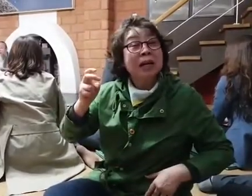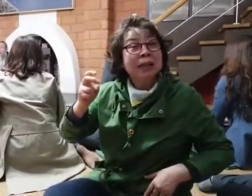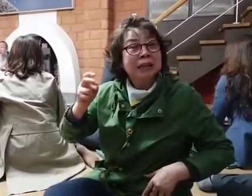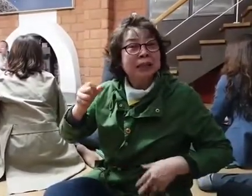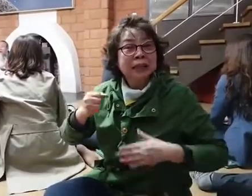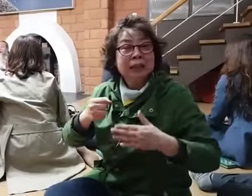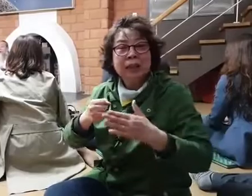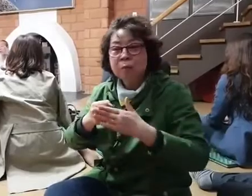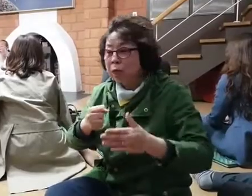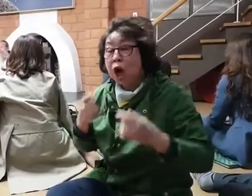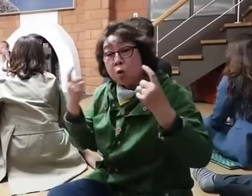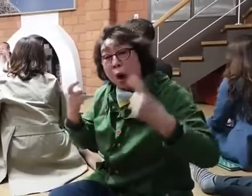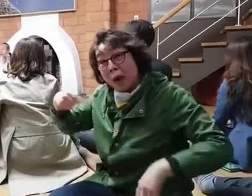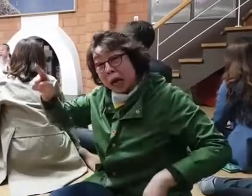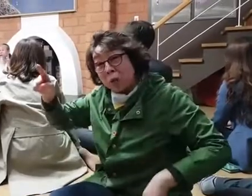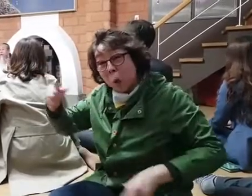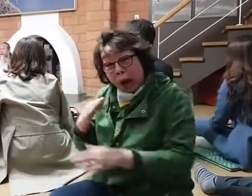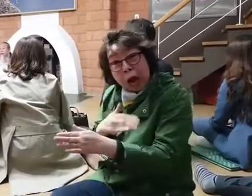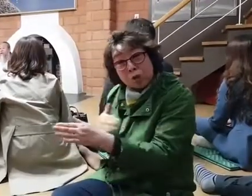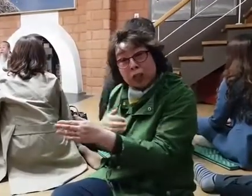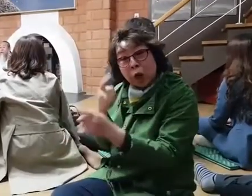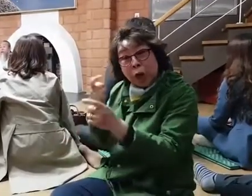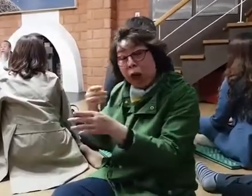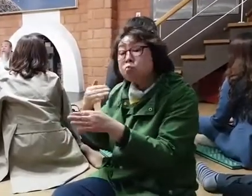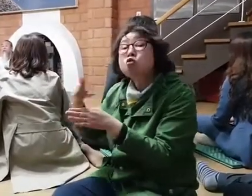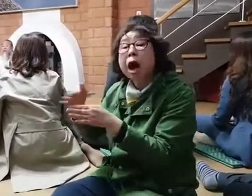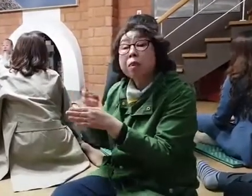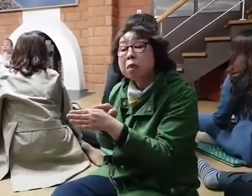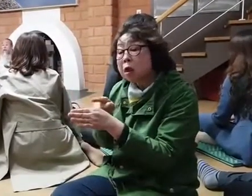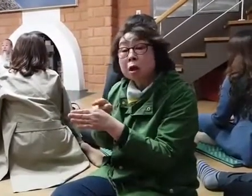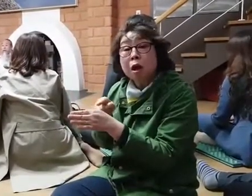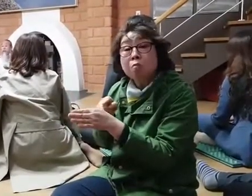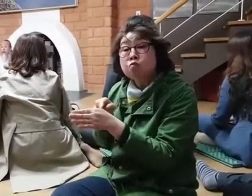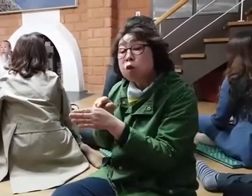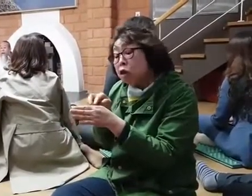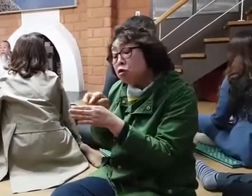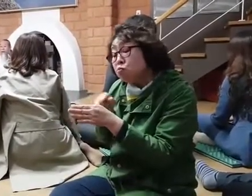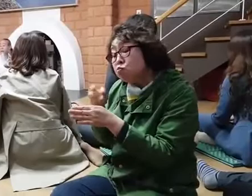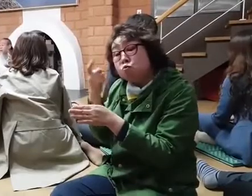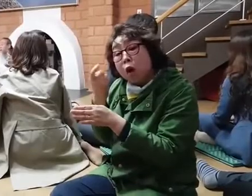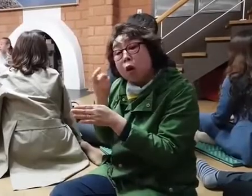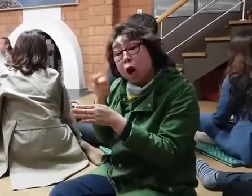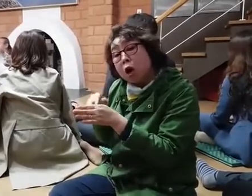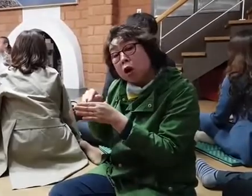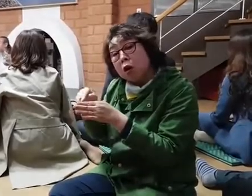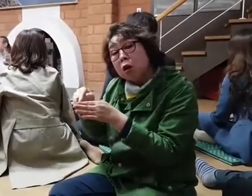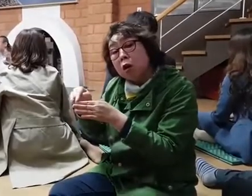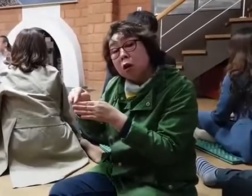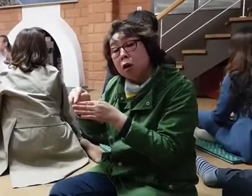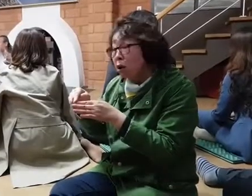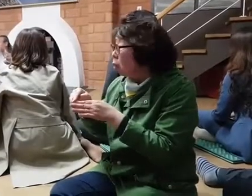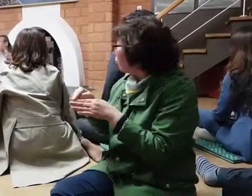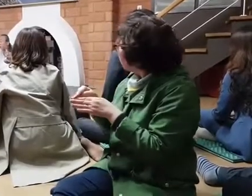그러면 이제 우리가 관광을 가더라도 한국에서 이북 체제를 흔들지 않고 가는 방법을 짜보자.